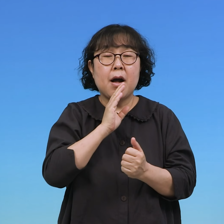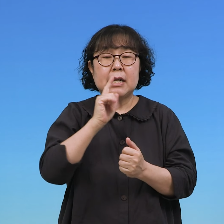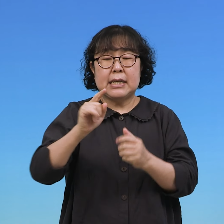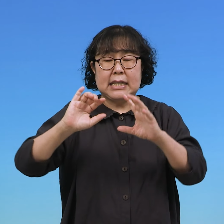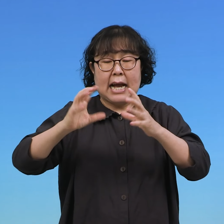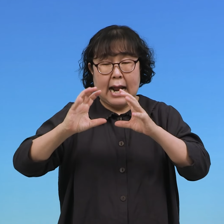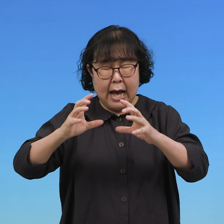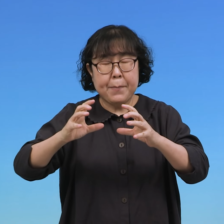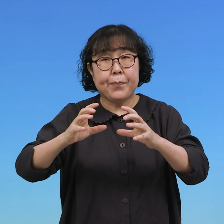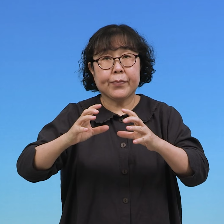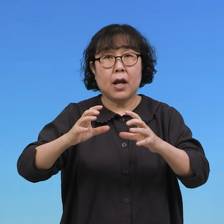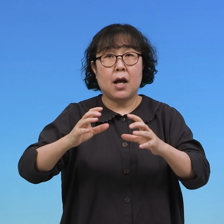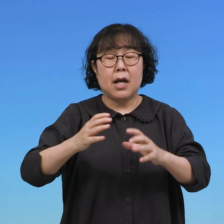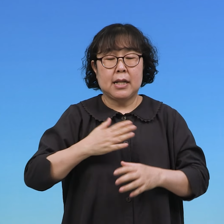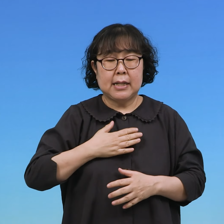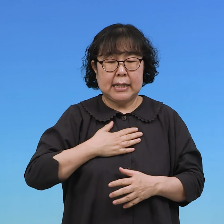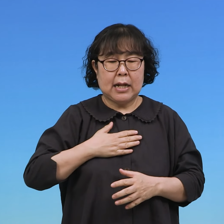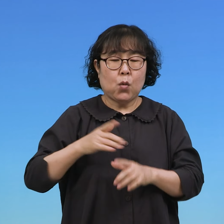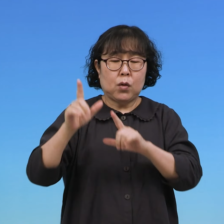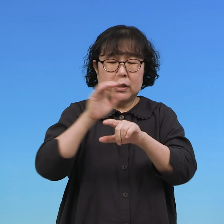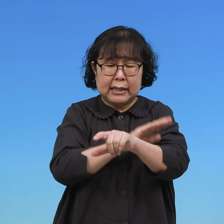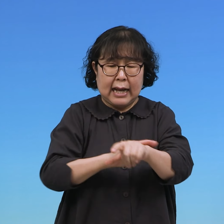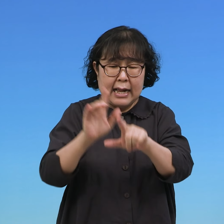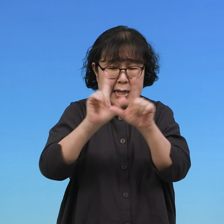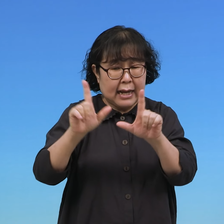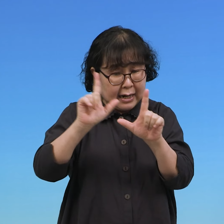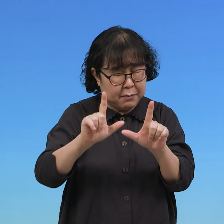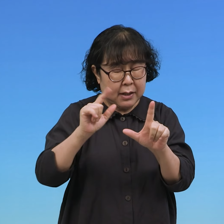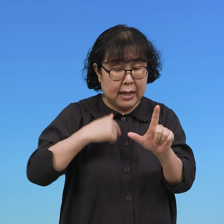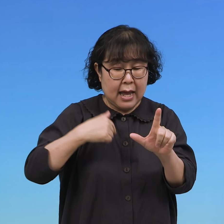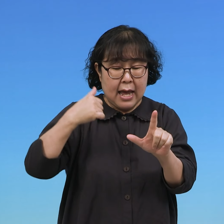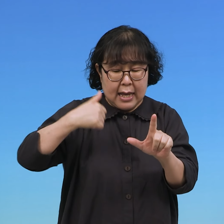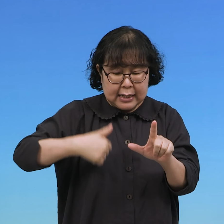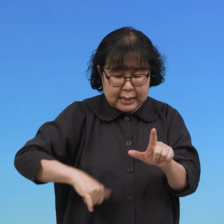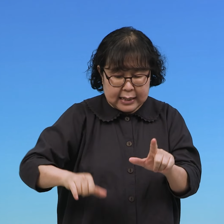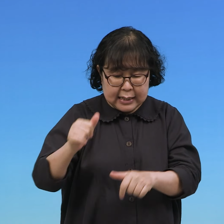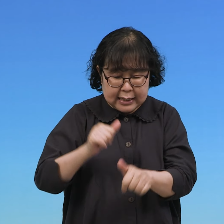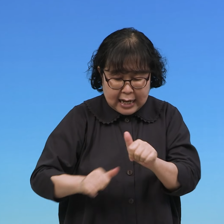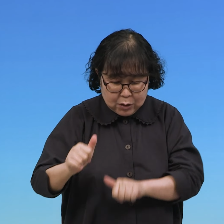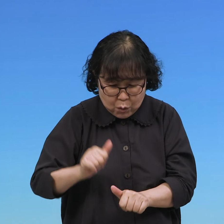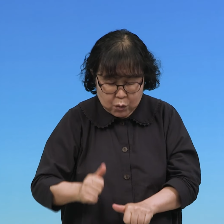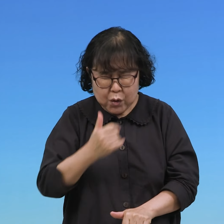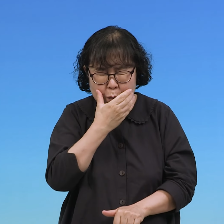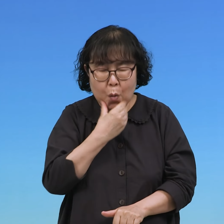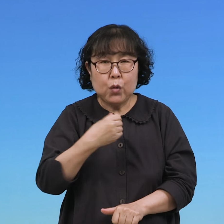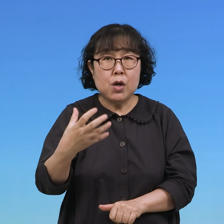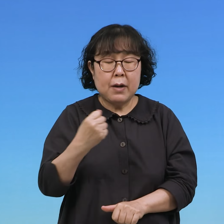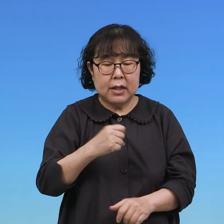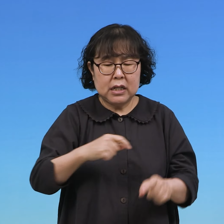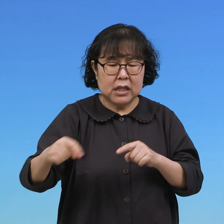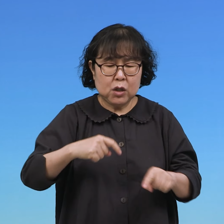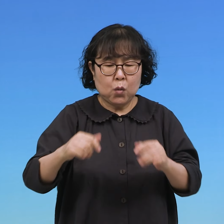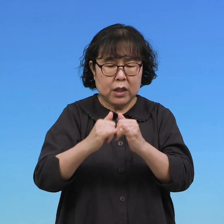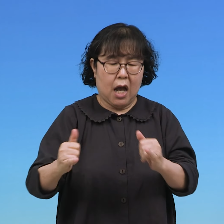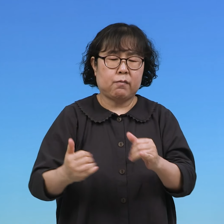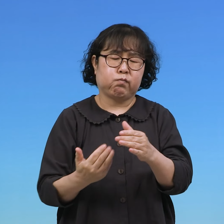하나님이 이 나라에 우리도 잘 살아야 되겠지만 우리 다음 대가 복을 받는 그런 지도자가 나오기를